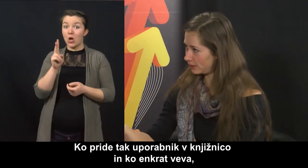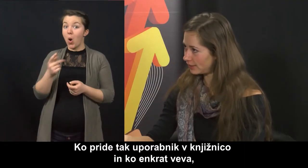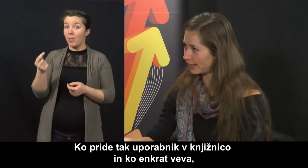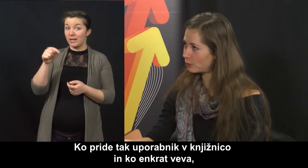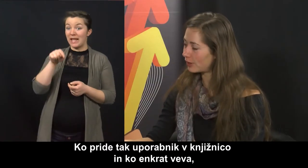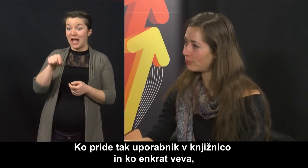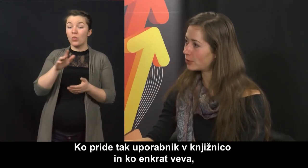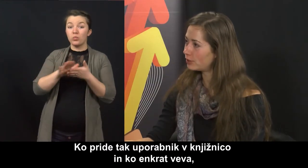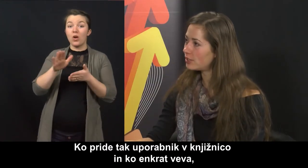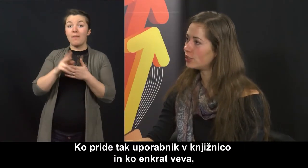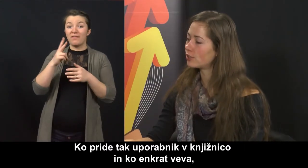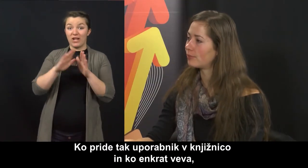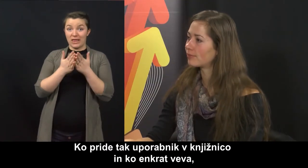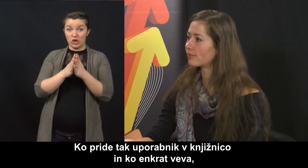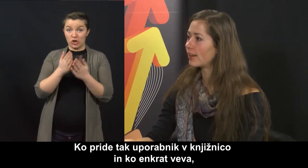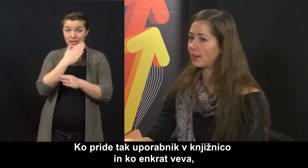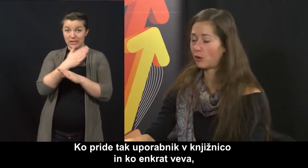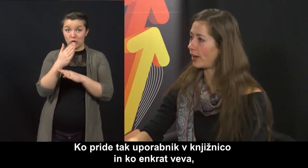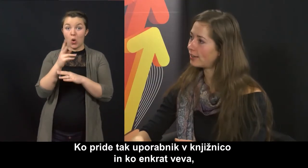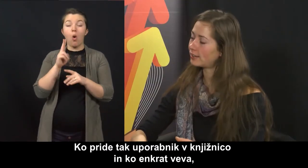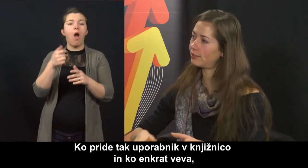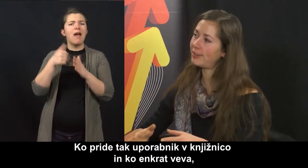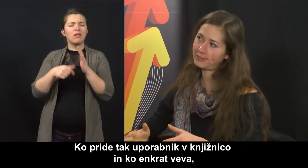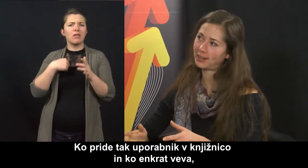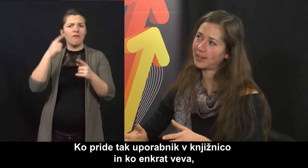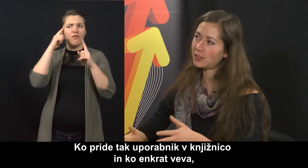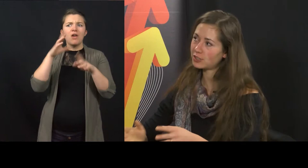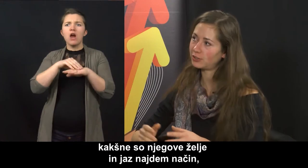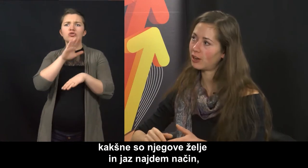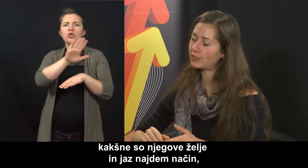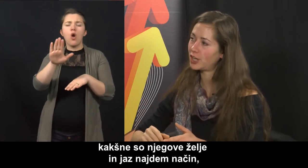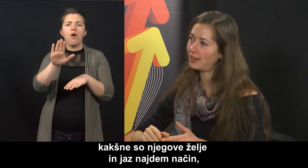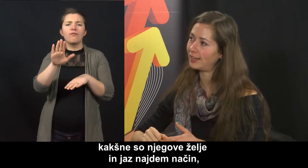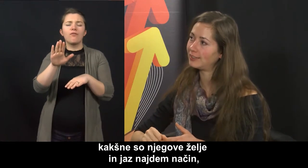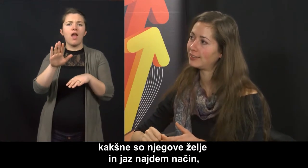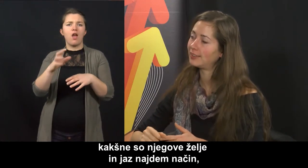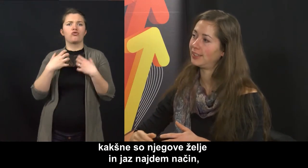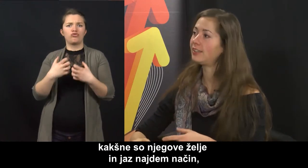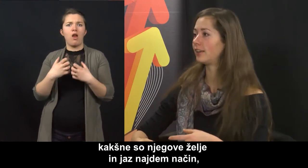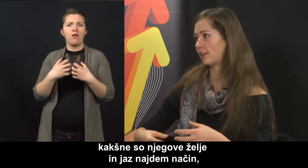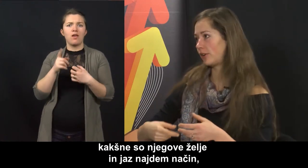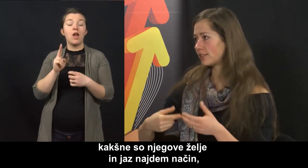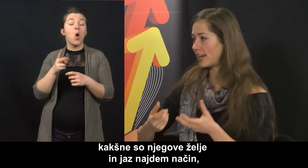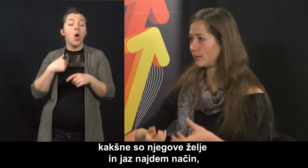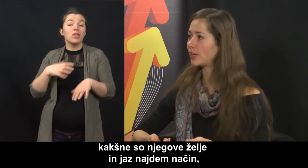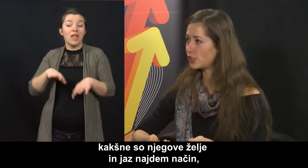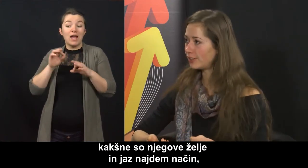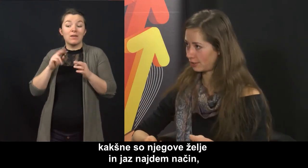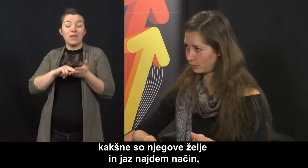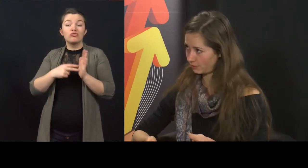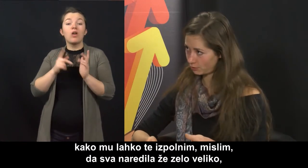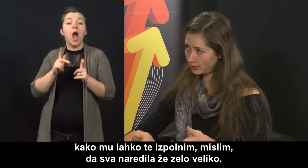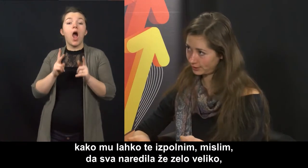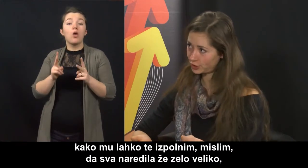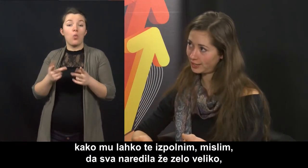In ko pride tak uporabnik v knjižnico, ko enkrat veva, kakšne so njegove želje, in ko jaz najdem način,